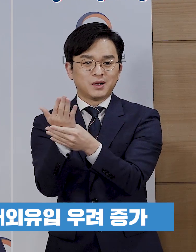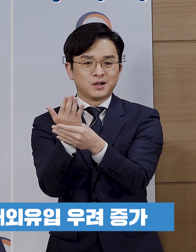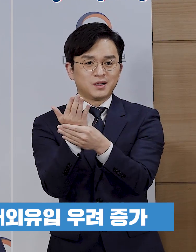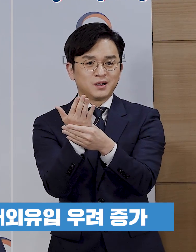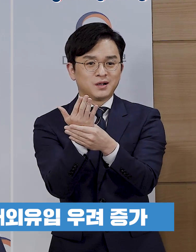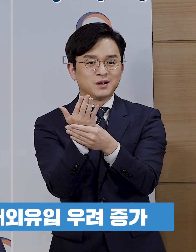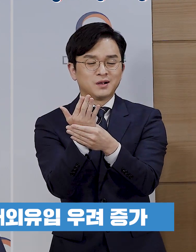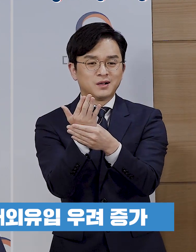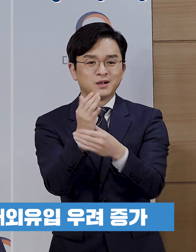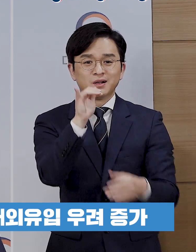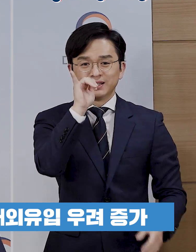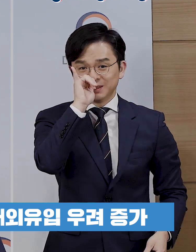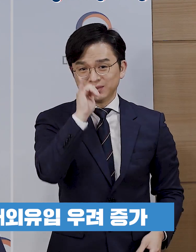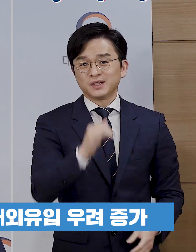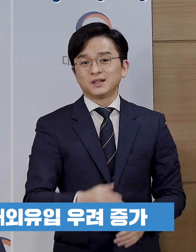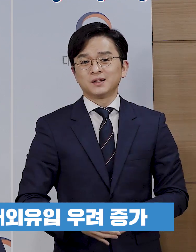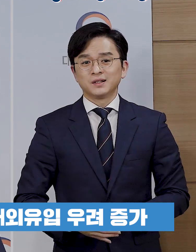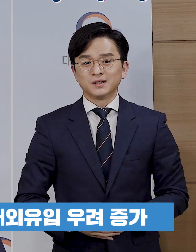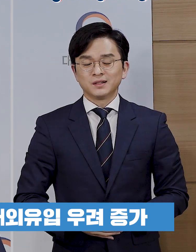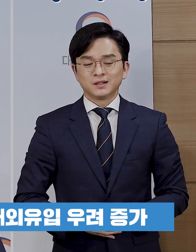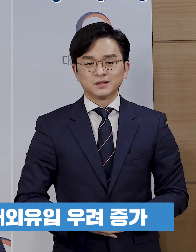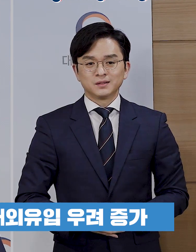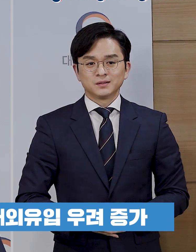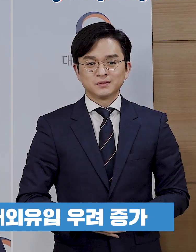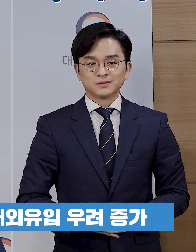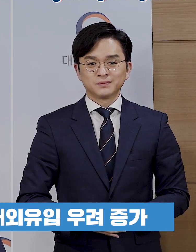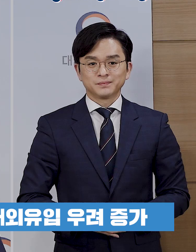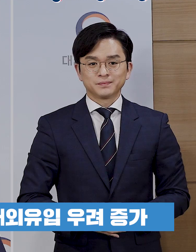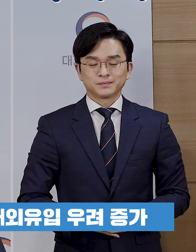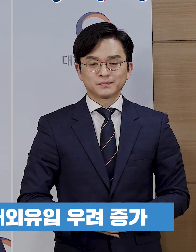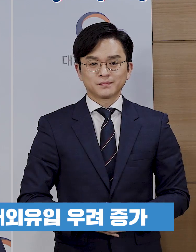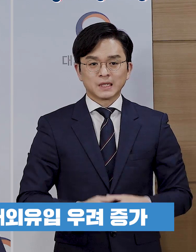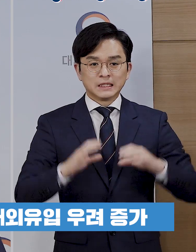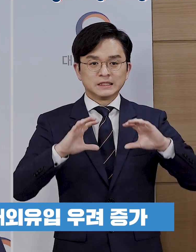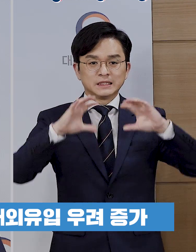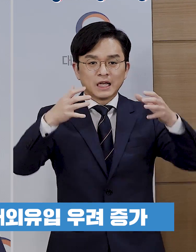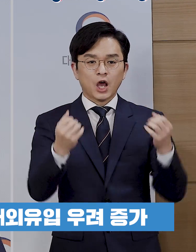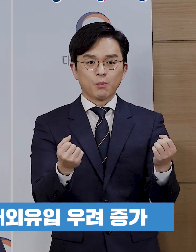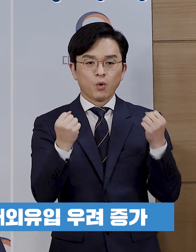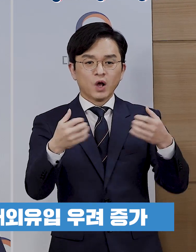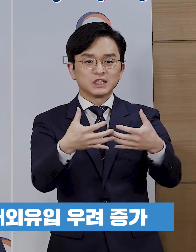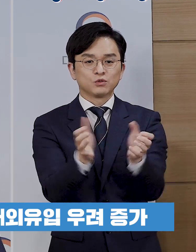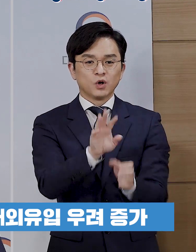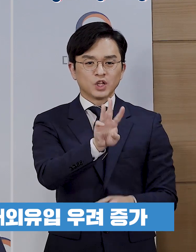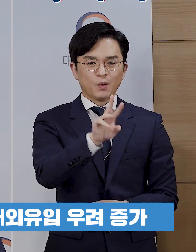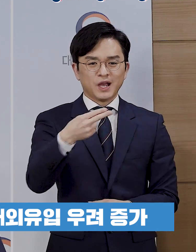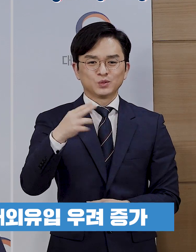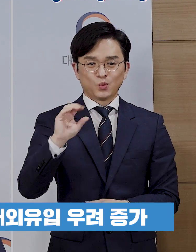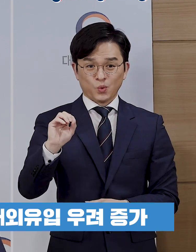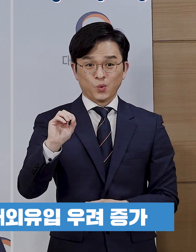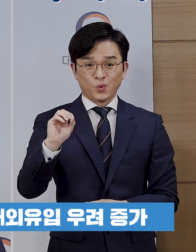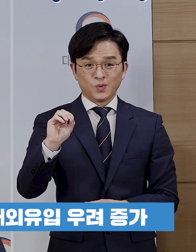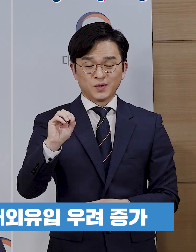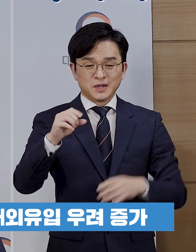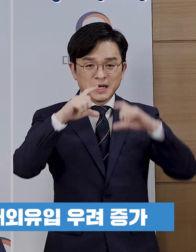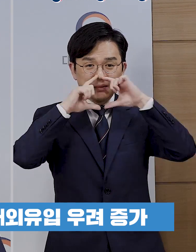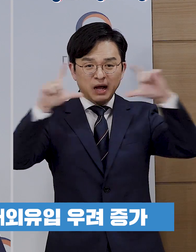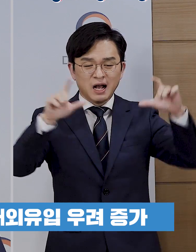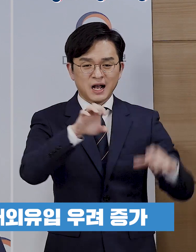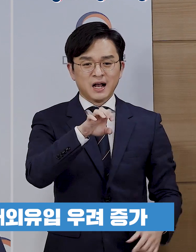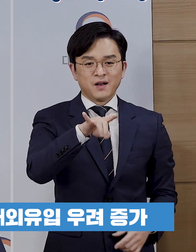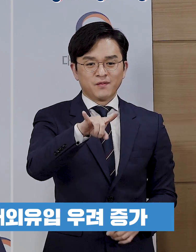사이에 코로나19가 전파되어 있음을 시사하고 있습니다. 이에 대해